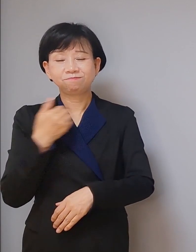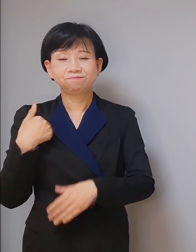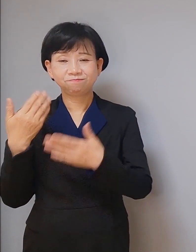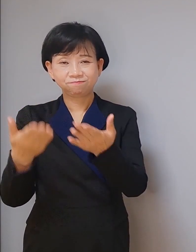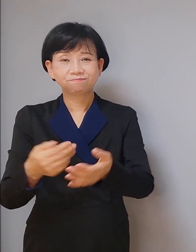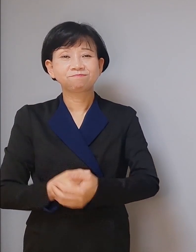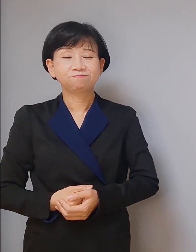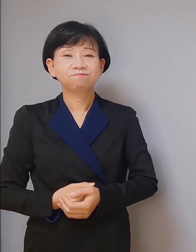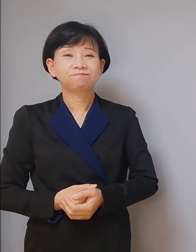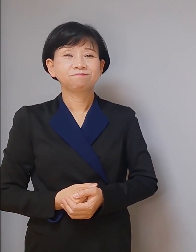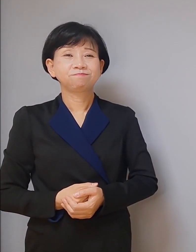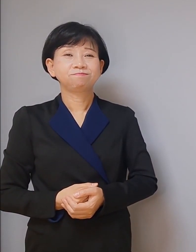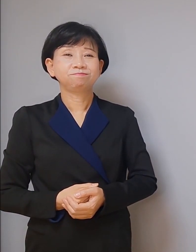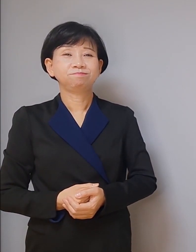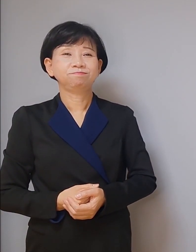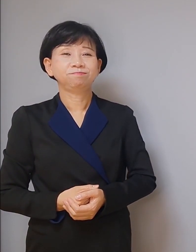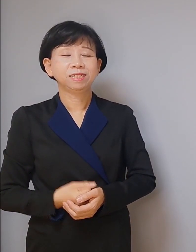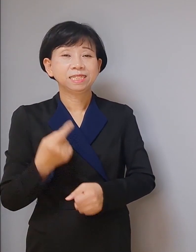하겠습니다.